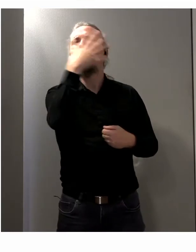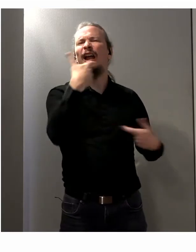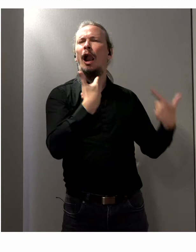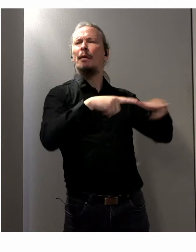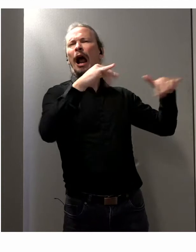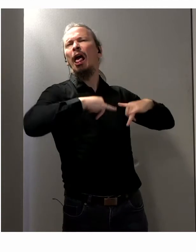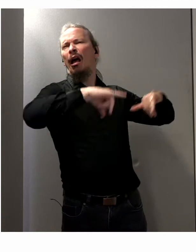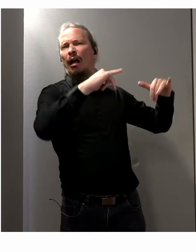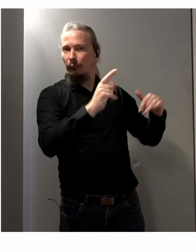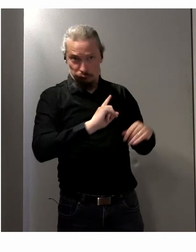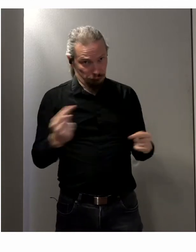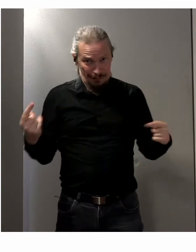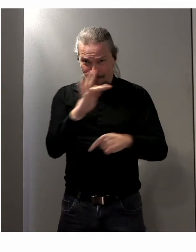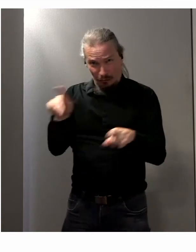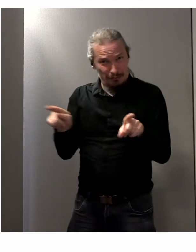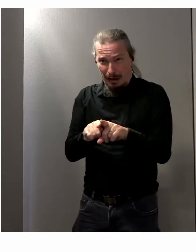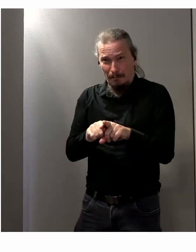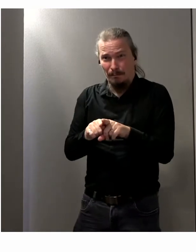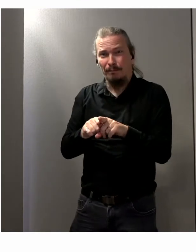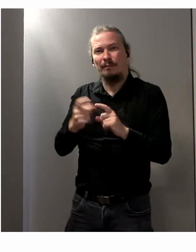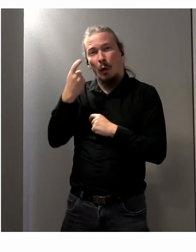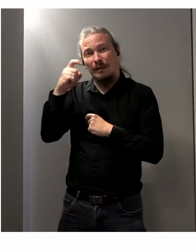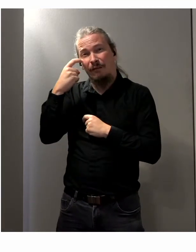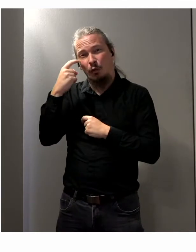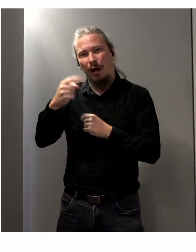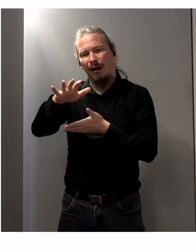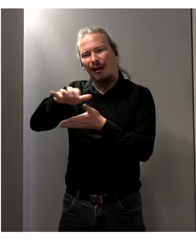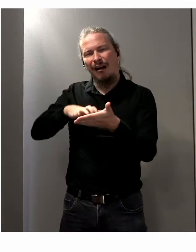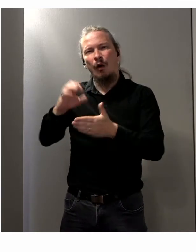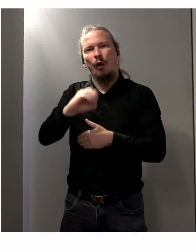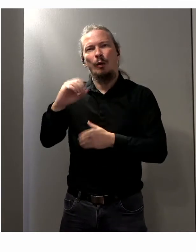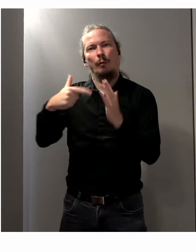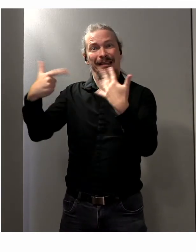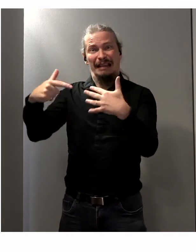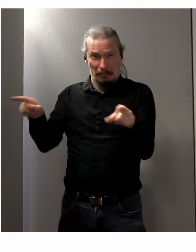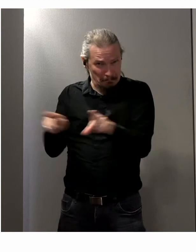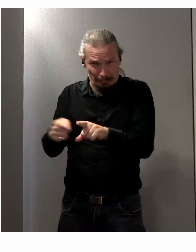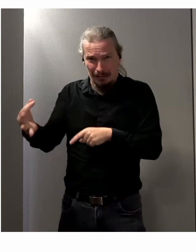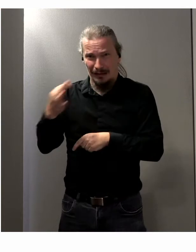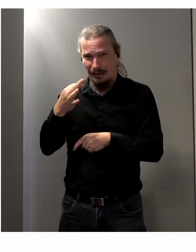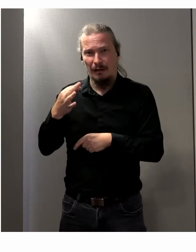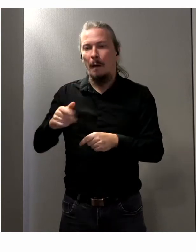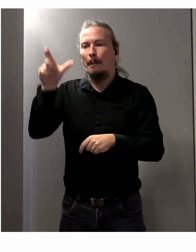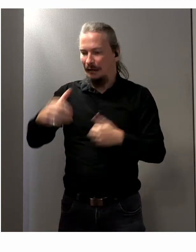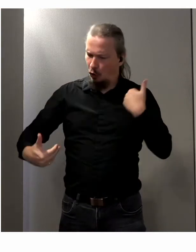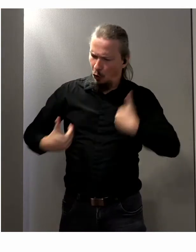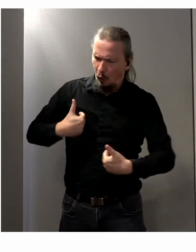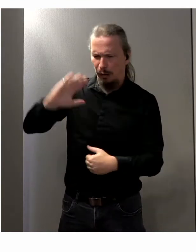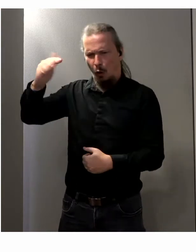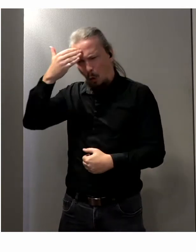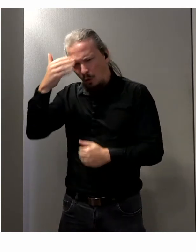etc. Chez nous aussi, l'Observatoire des inégalités a publié en octobre 2017 un rapport qui dit que la moitié des personnes dont le handicap est